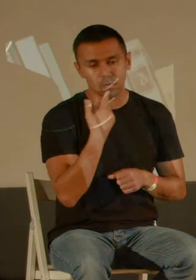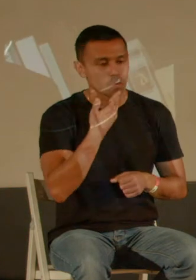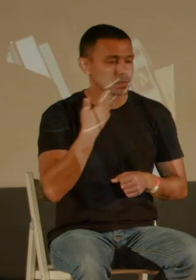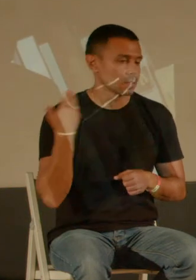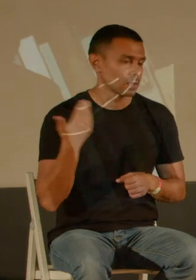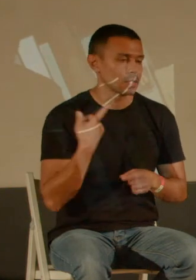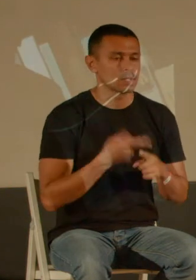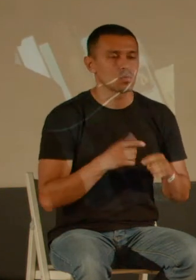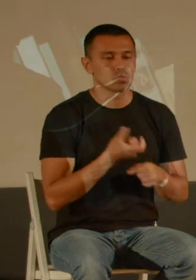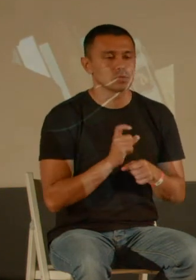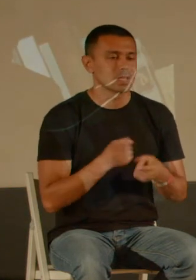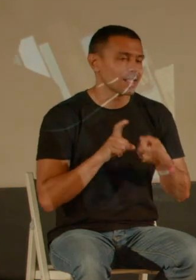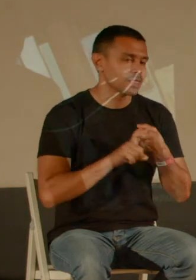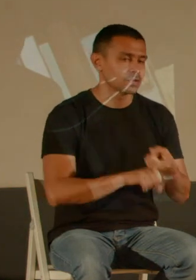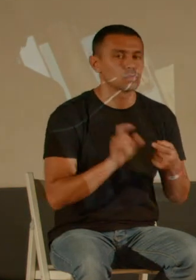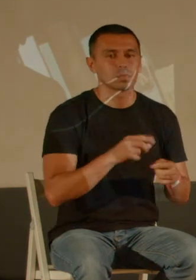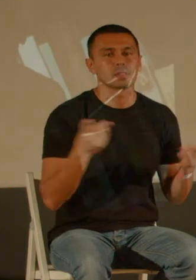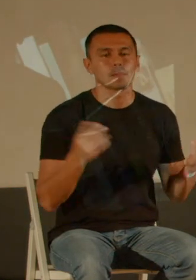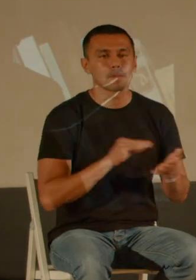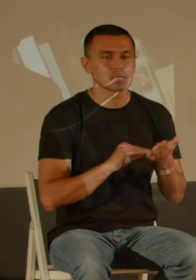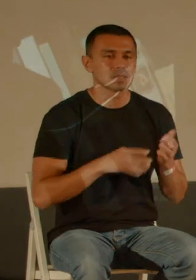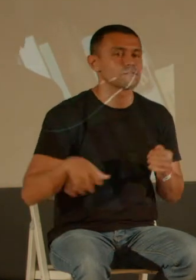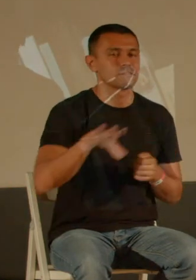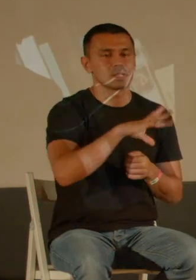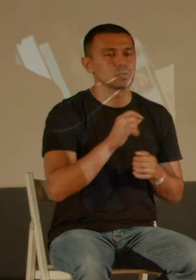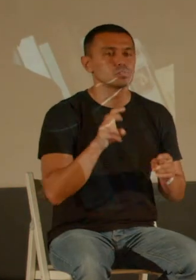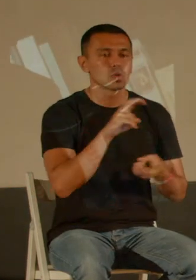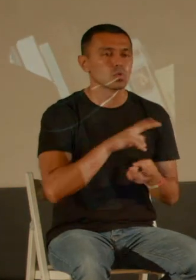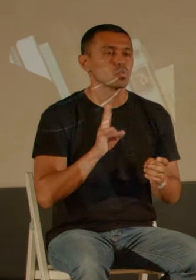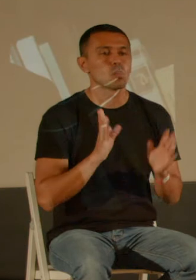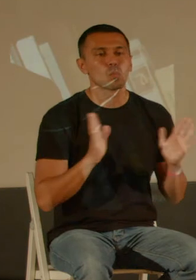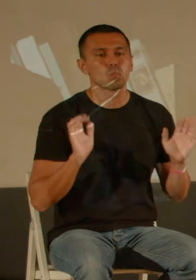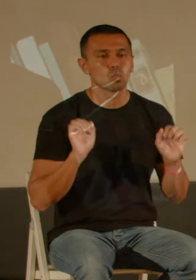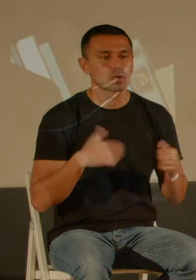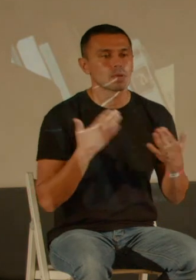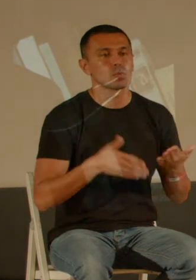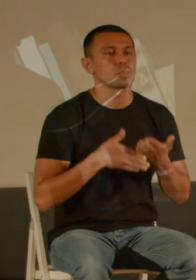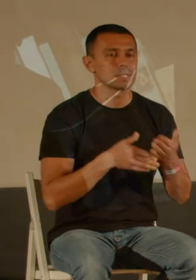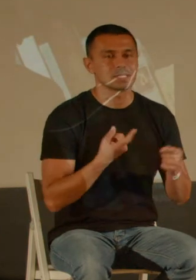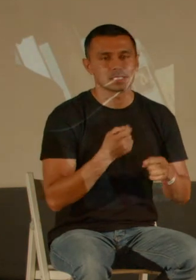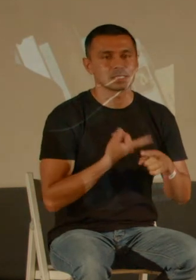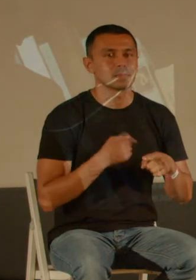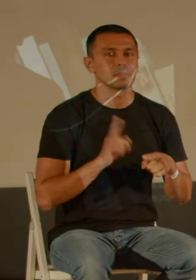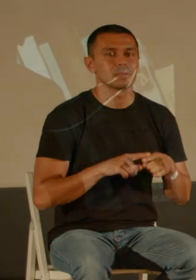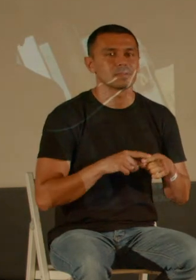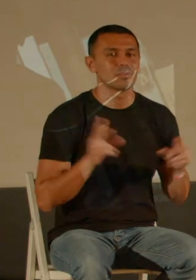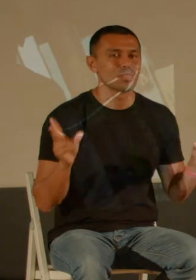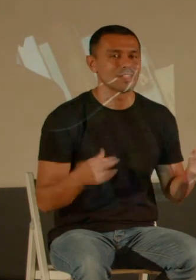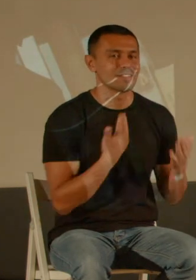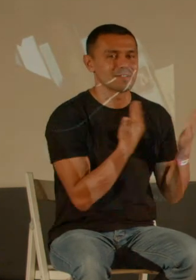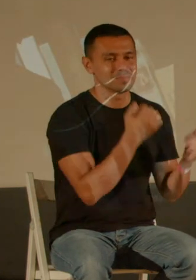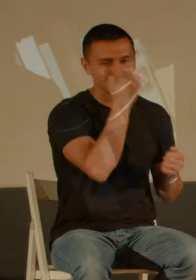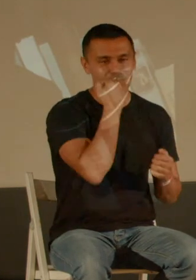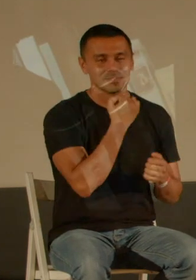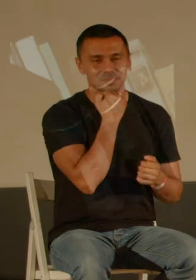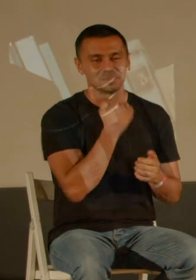останнє. Тобто це дуже залежить, тому треба писати всім і шукати, хто може вам допомогти з цим. Дякую.